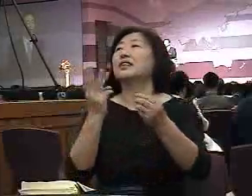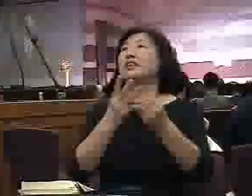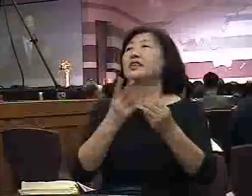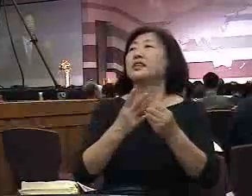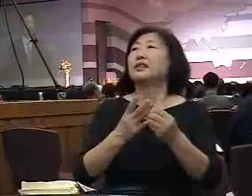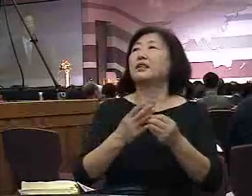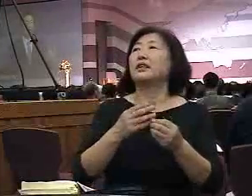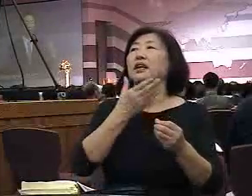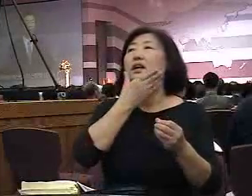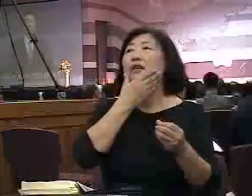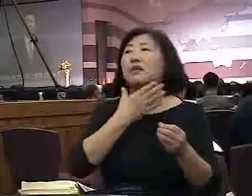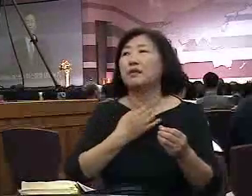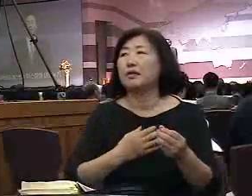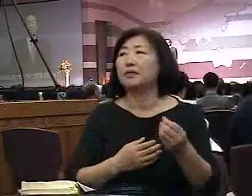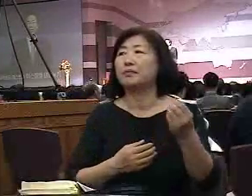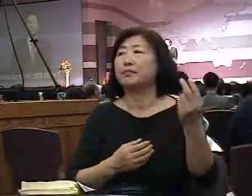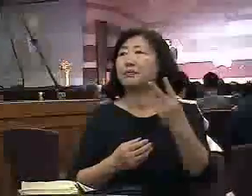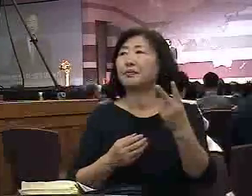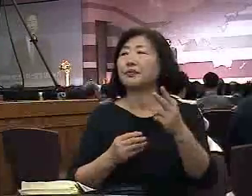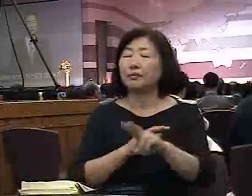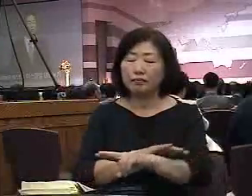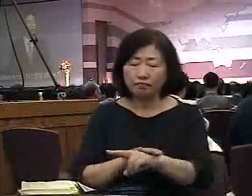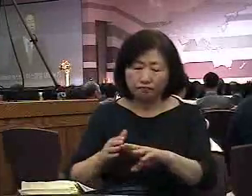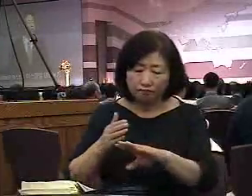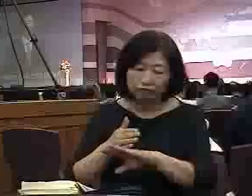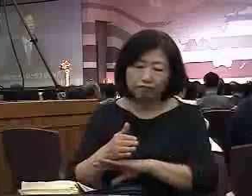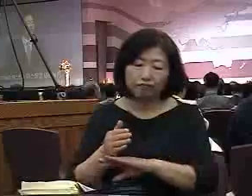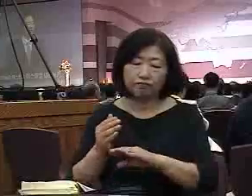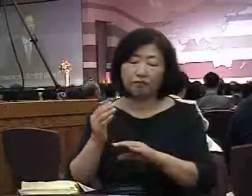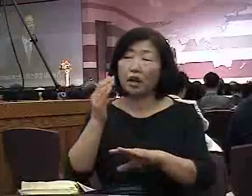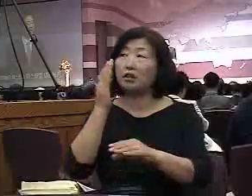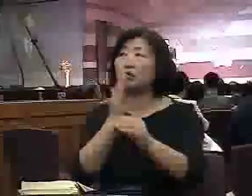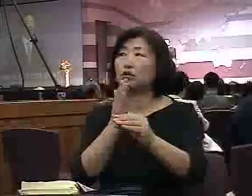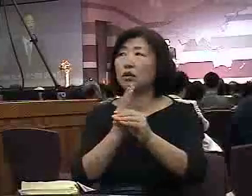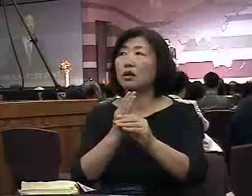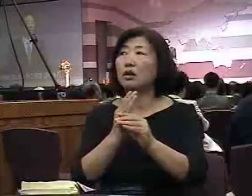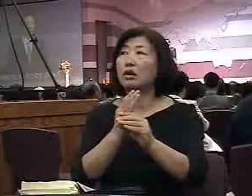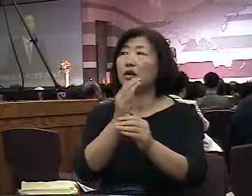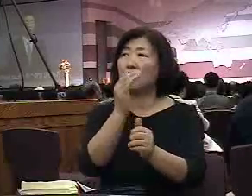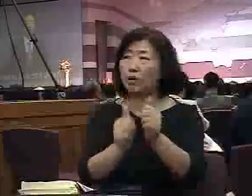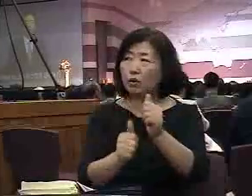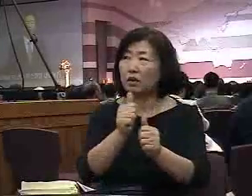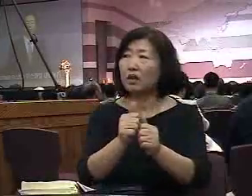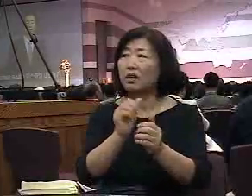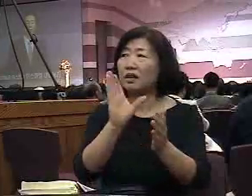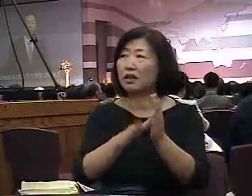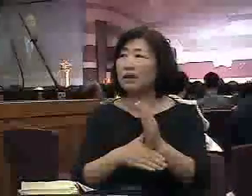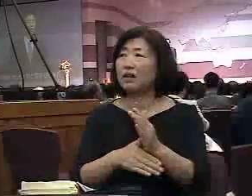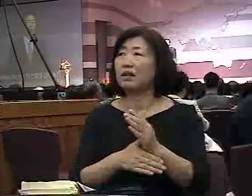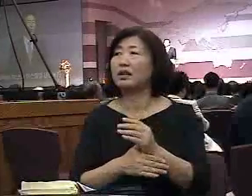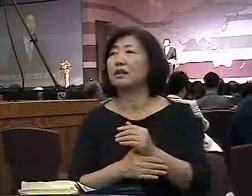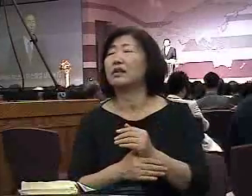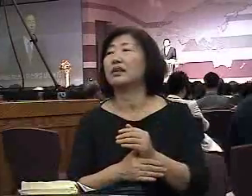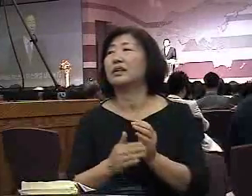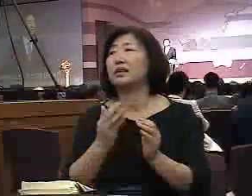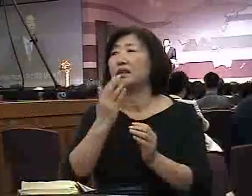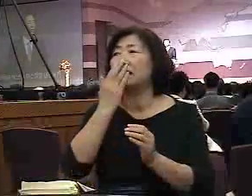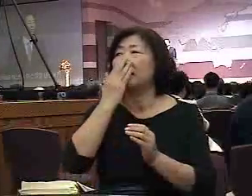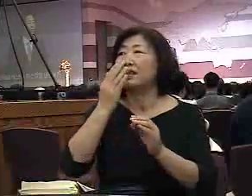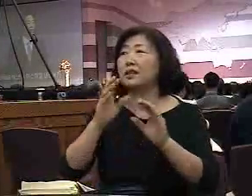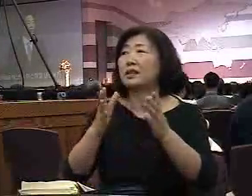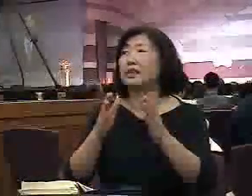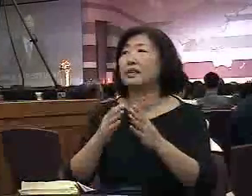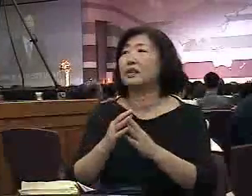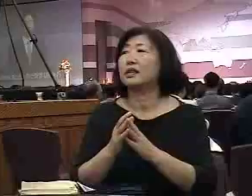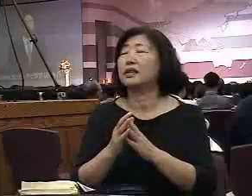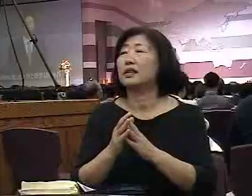내신 시험. 아브라함이 이제 2개를 잘 통과했습니다. 그런데 이제 중간고사 때가 됐는데 결정적으로 아브라함이 이 중간고사에서 큰일을